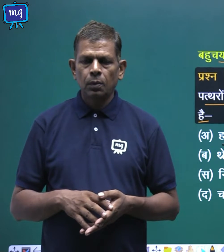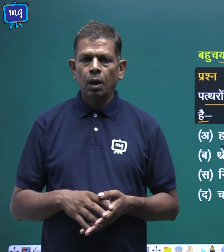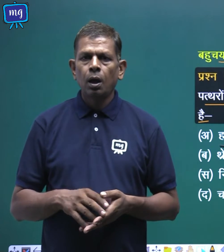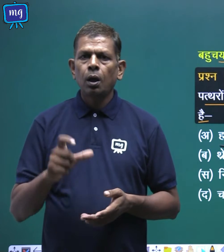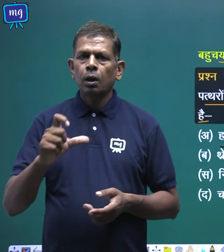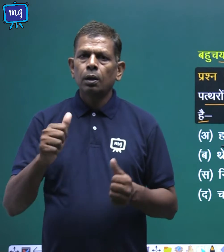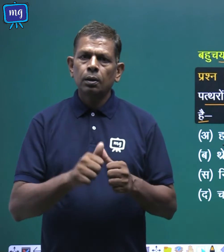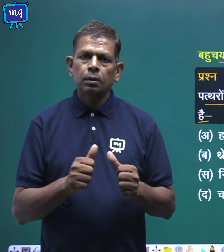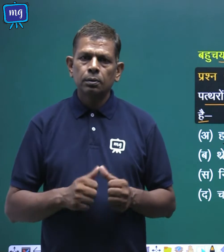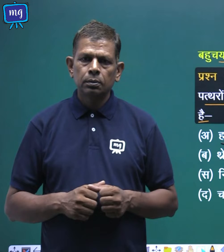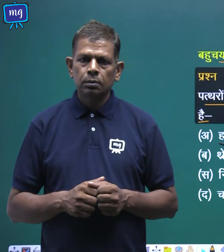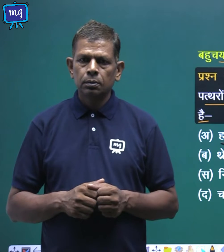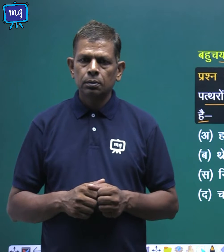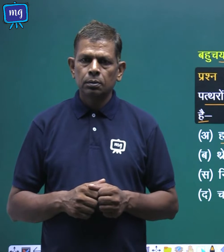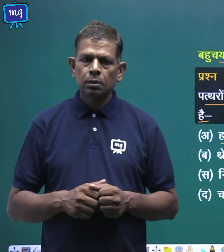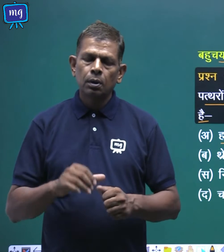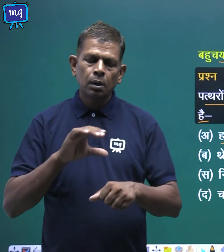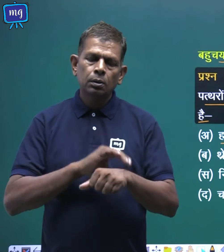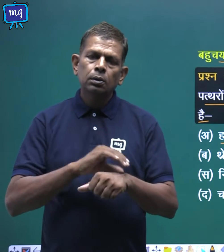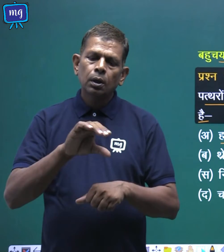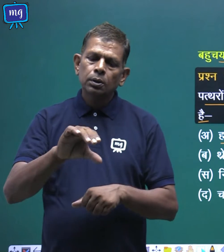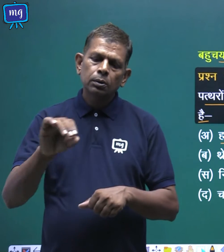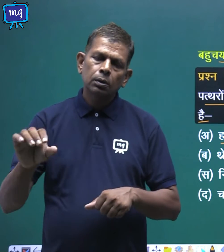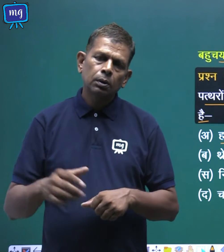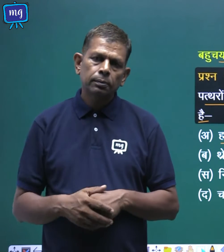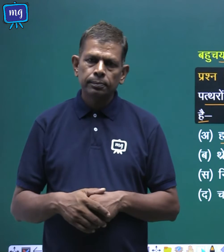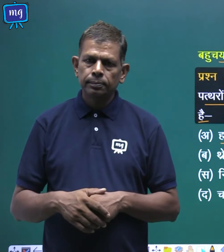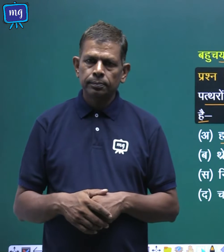विकल्प अ, हस्तचयन द्वारा,